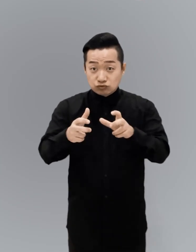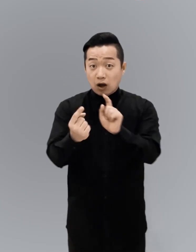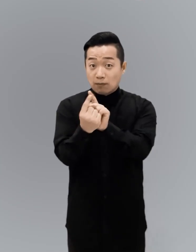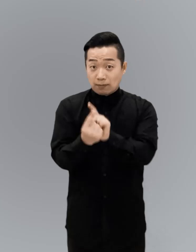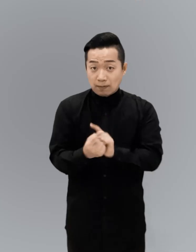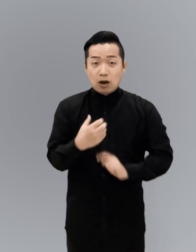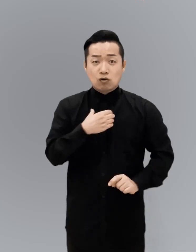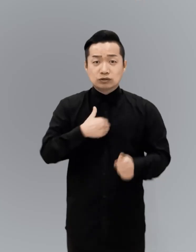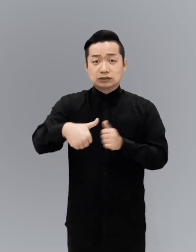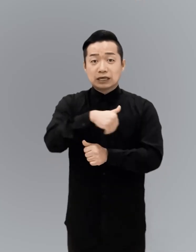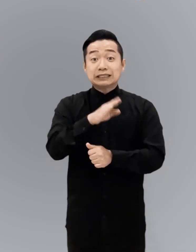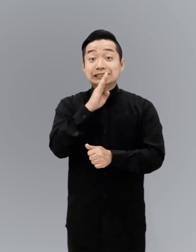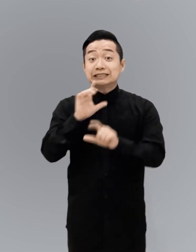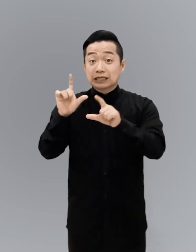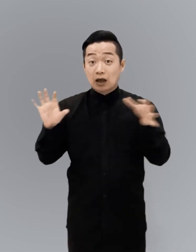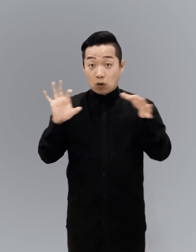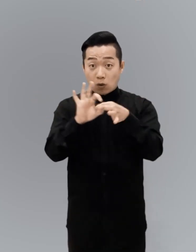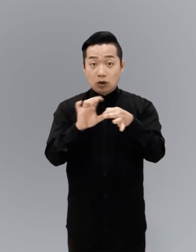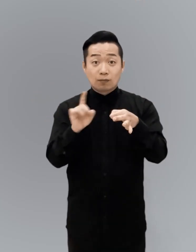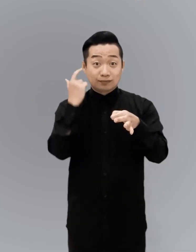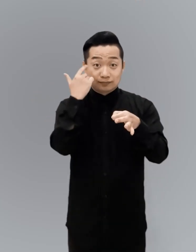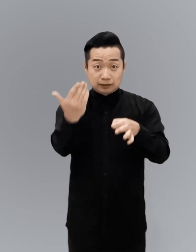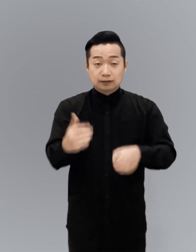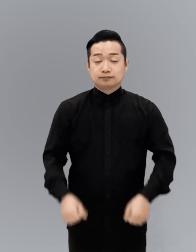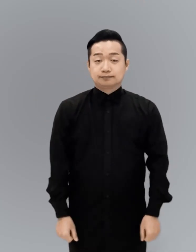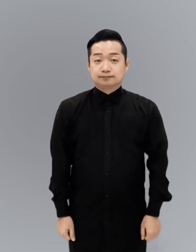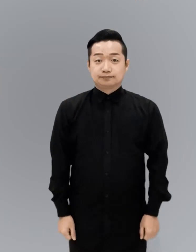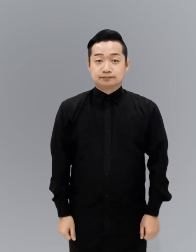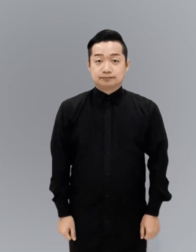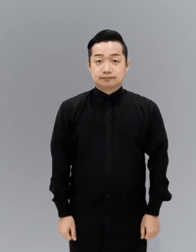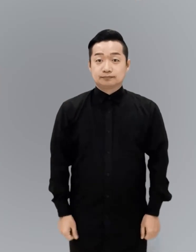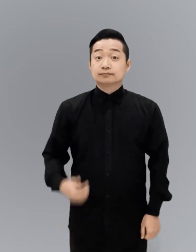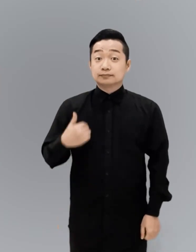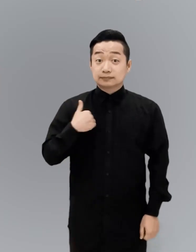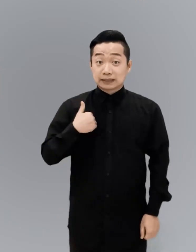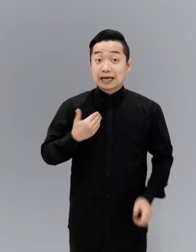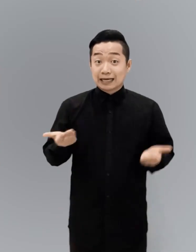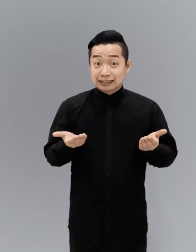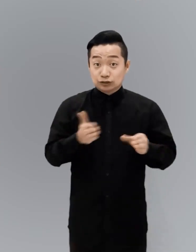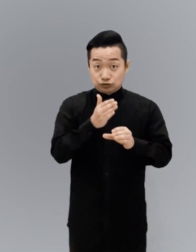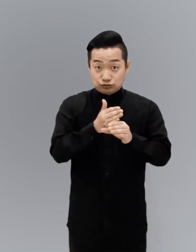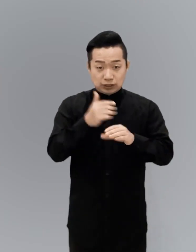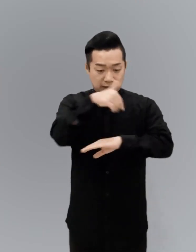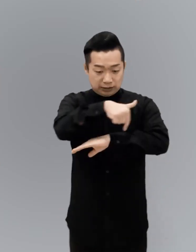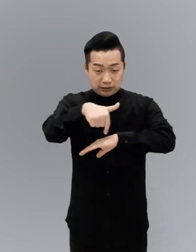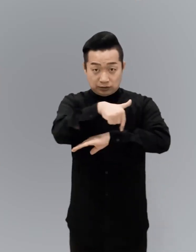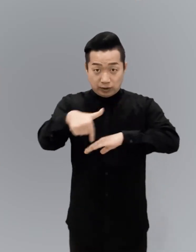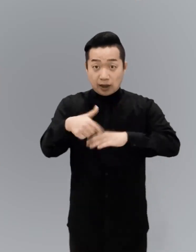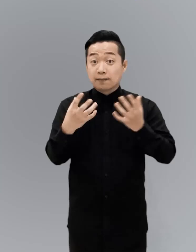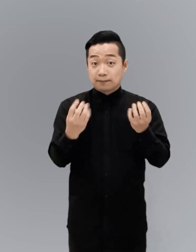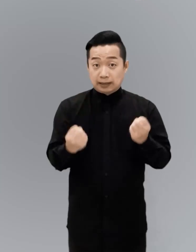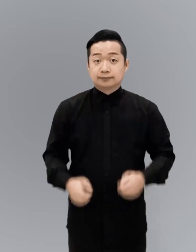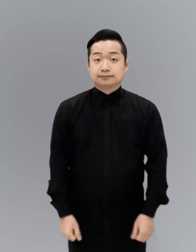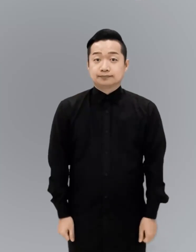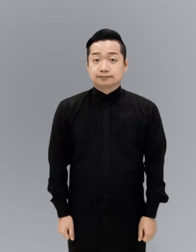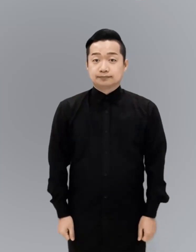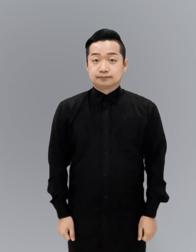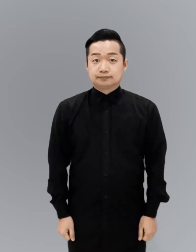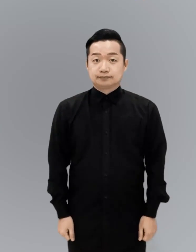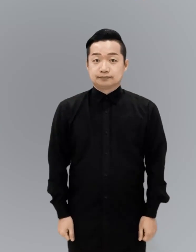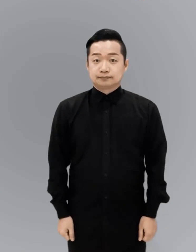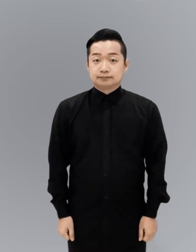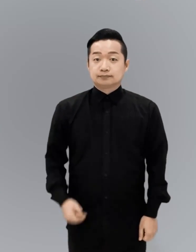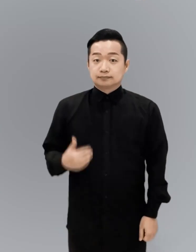굴러가면서 마주하는 위기 상황들을 현실에 연결시킨다면? 제가 그 기획하는 일을 자주 이제